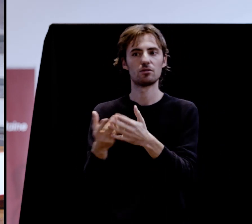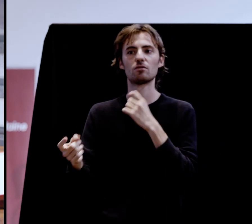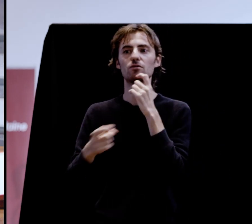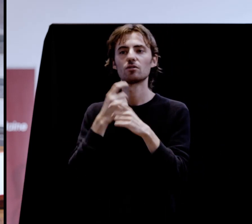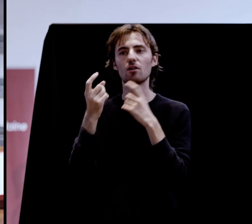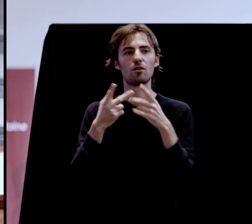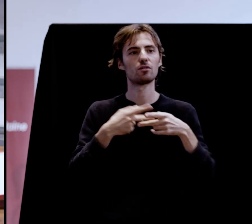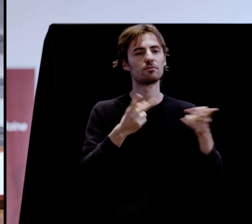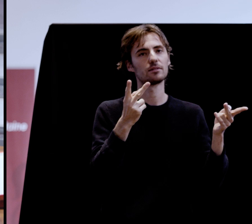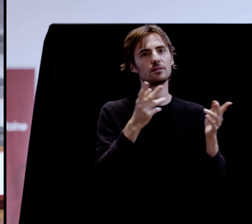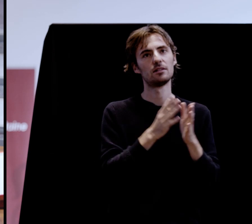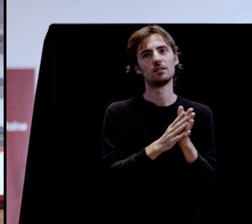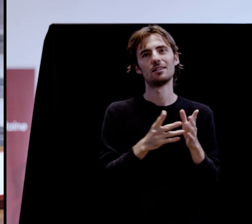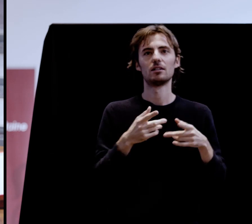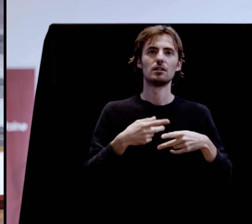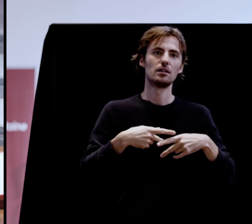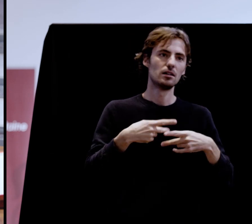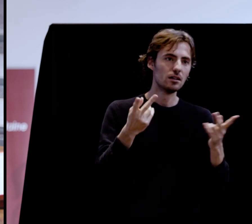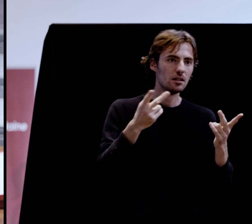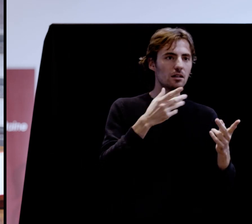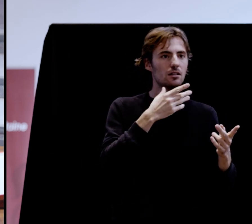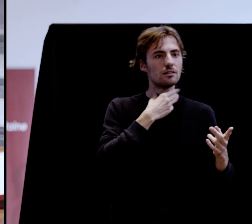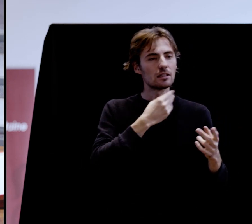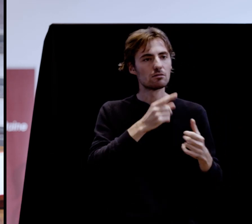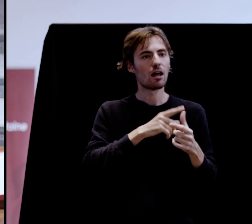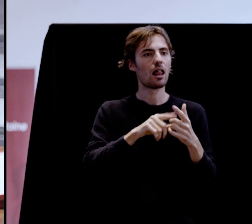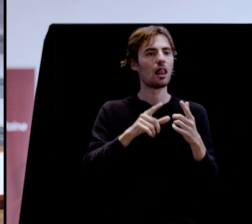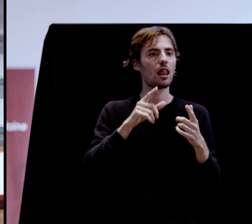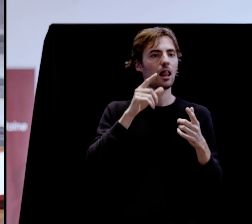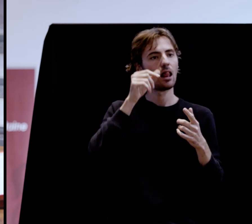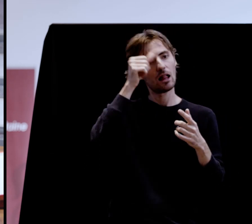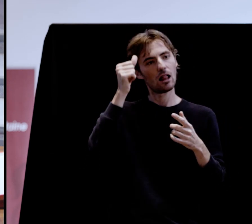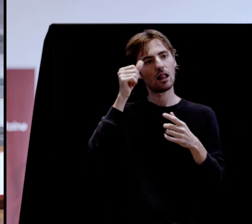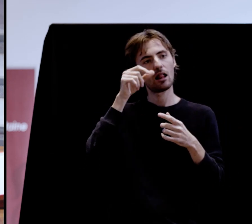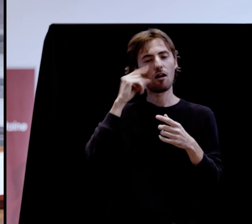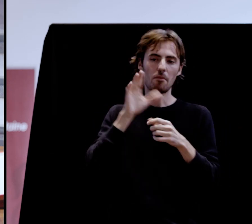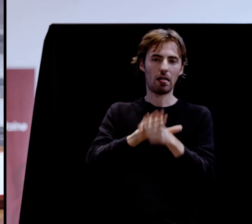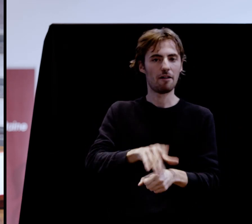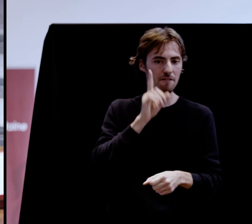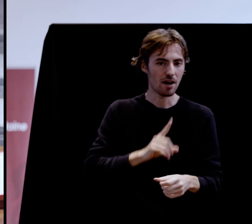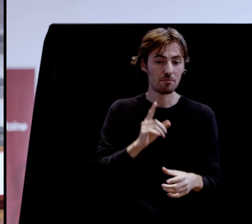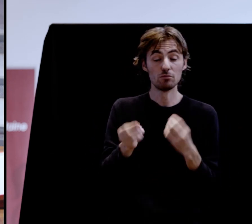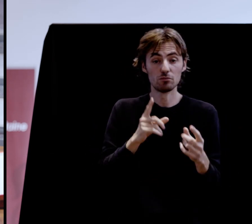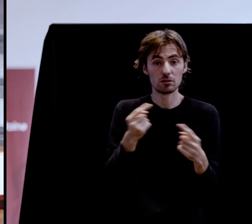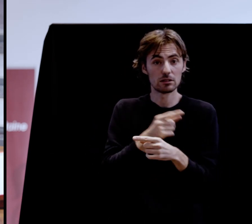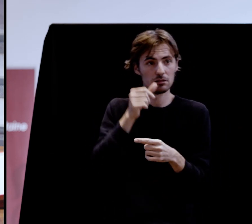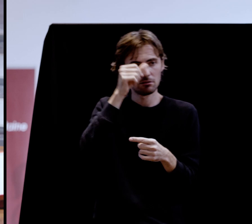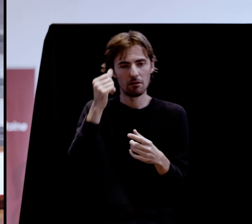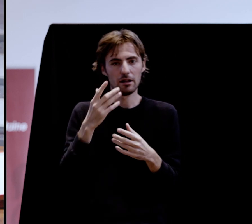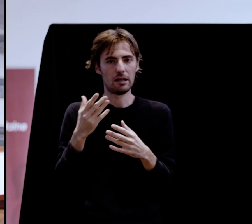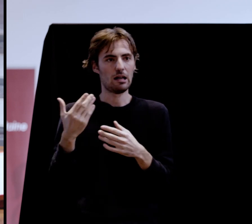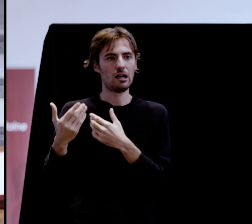Alors c'est plutôt sexuel, sexiste, conjugal envers les femmes, mais évidemment, je pense qu'on peut l'utiliser si on est un homme et qu'on est victime de